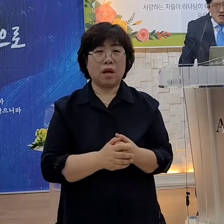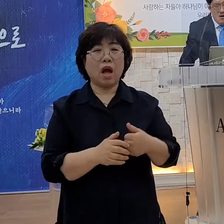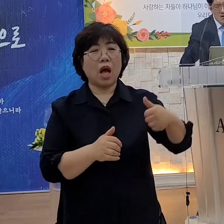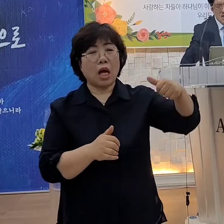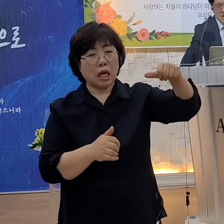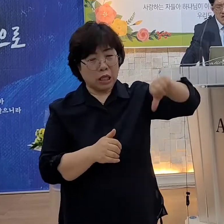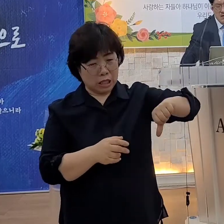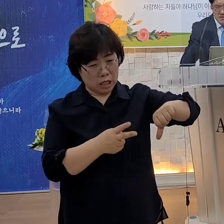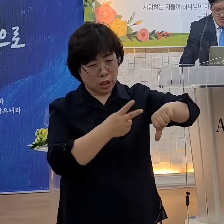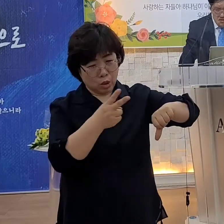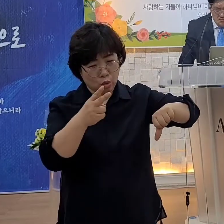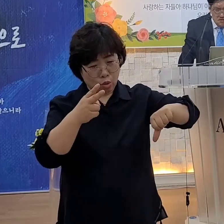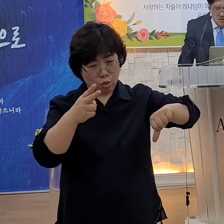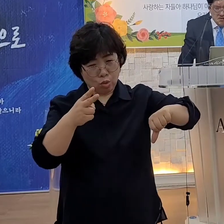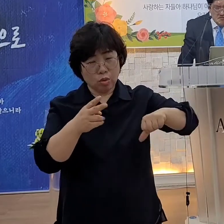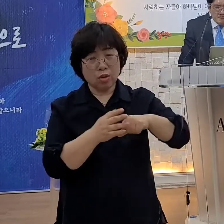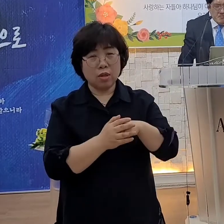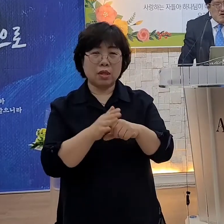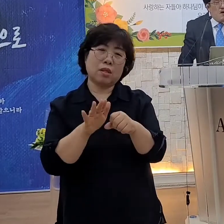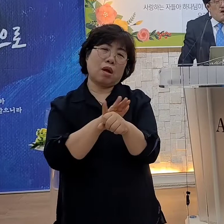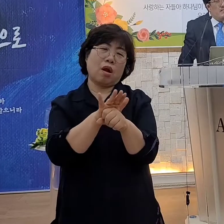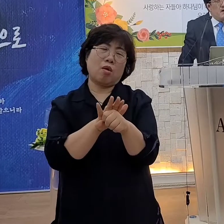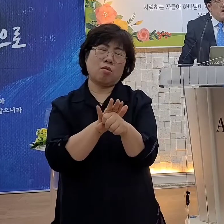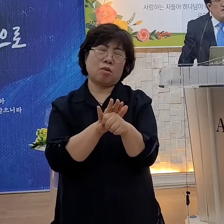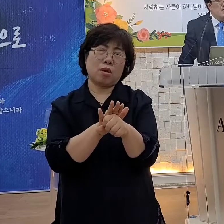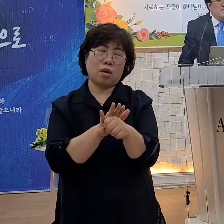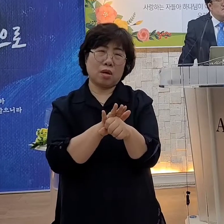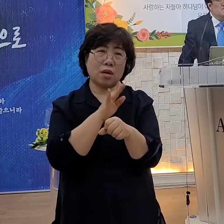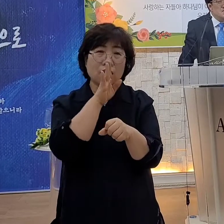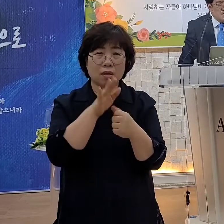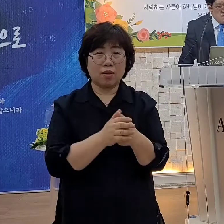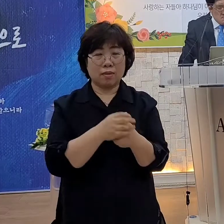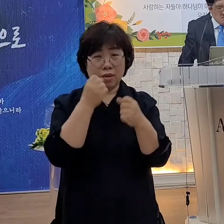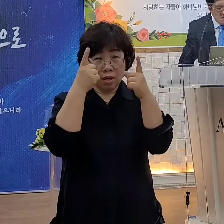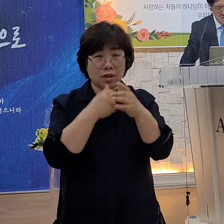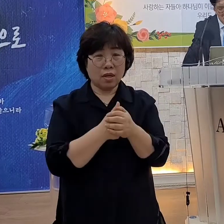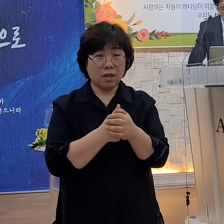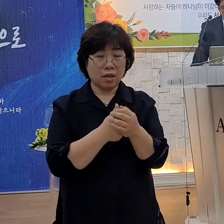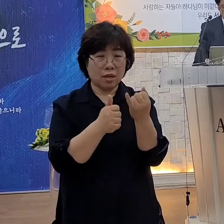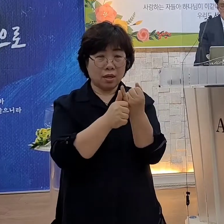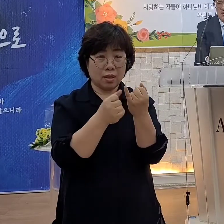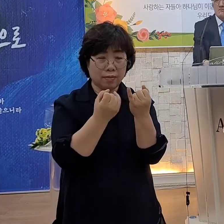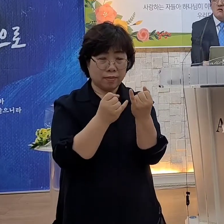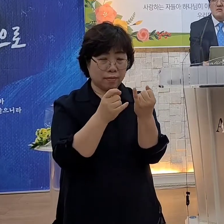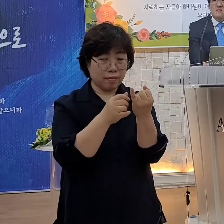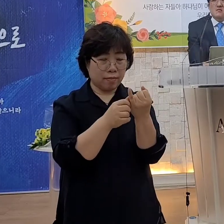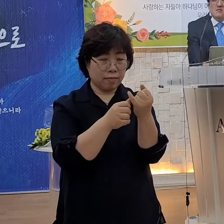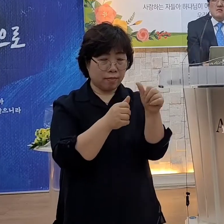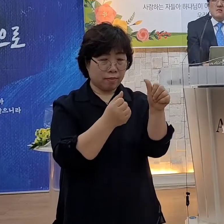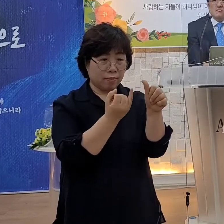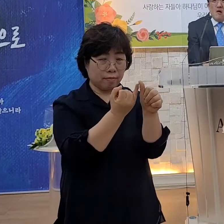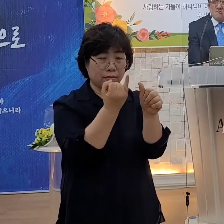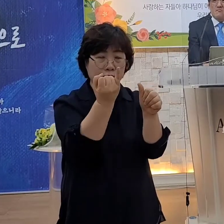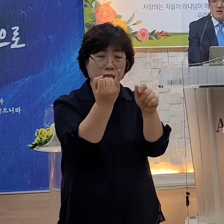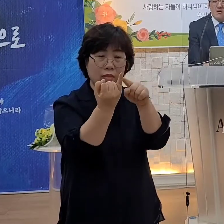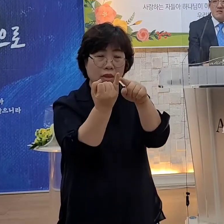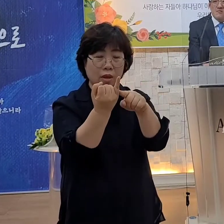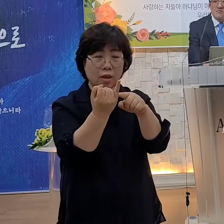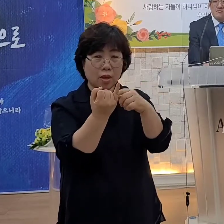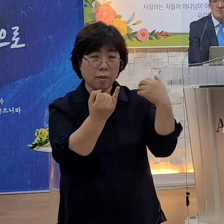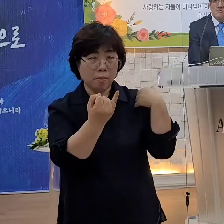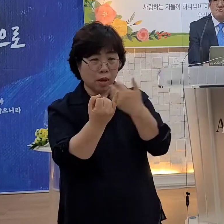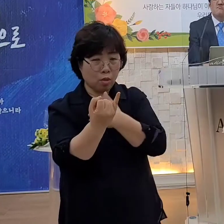게 아까 사랑이라 그랬지 않습니까? 그래서 한 아내를 만족시키고 또 최소한 마누라